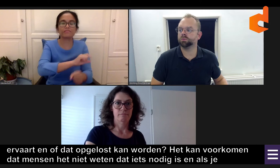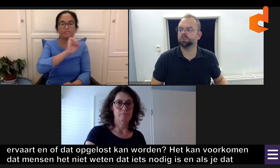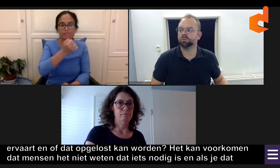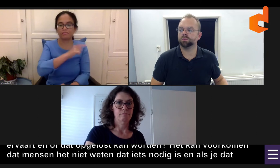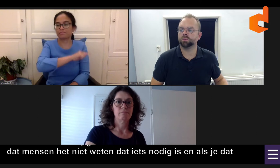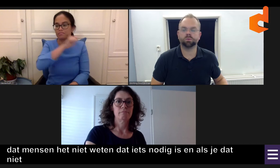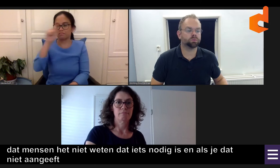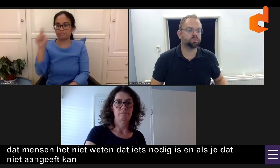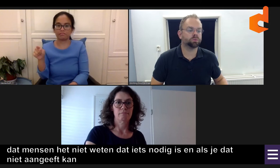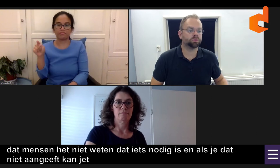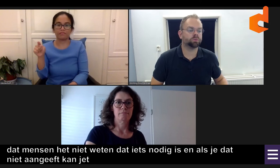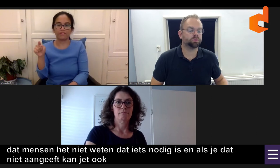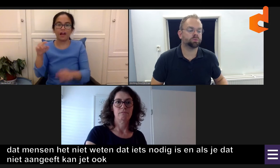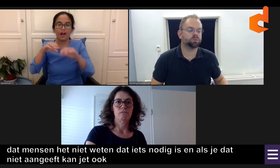kan het ook niet verholpen worden.